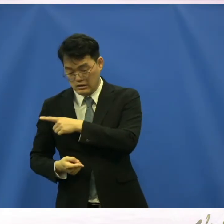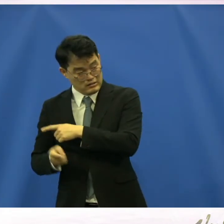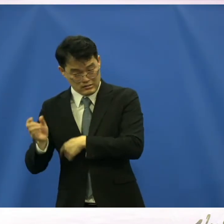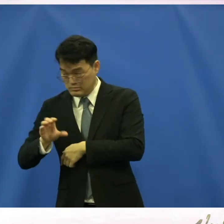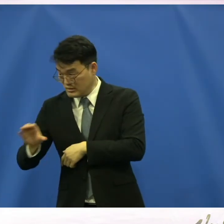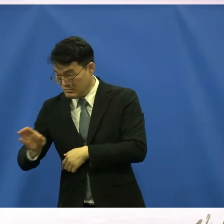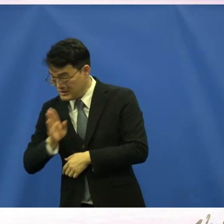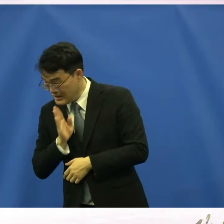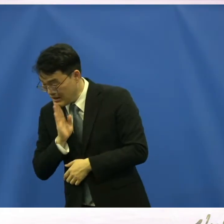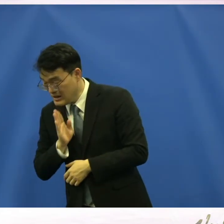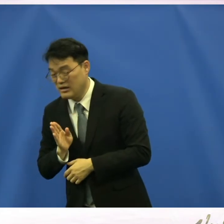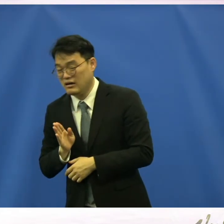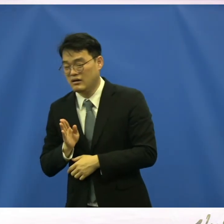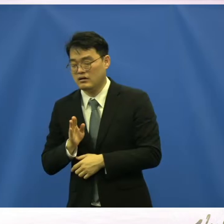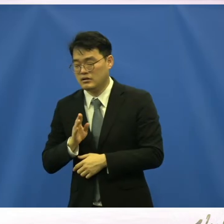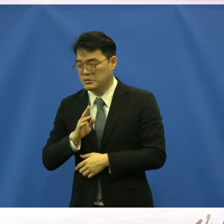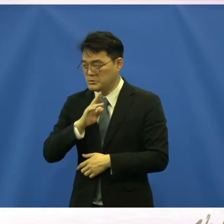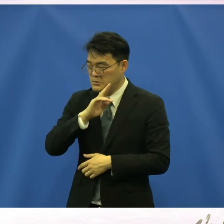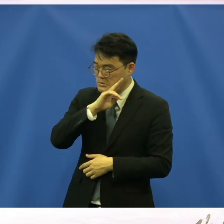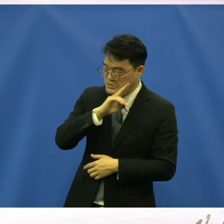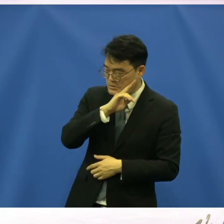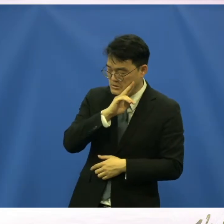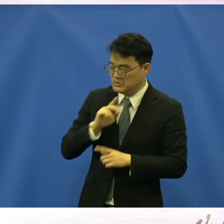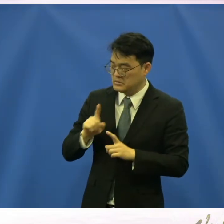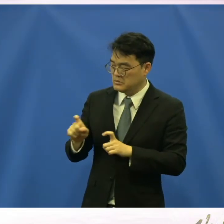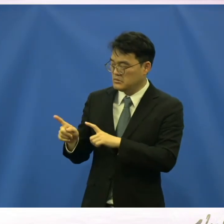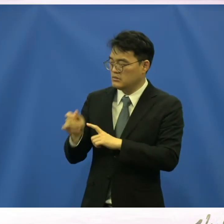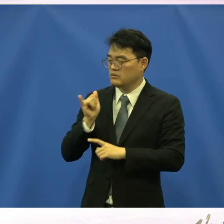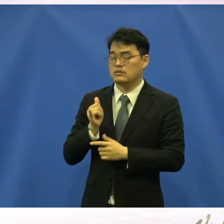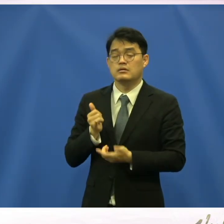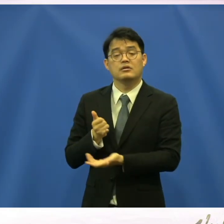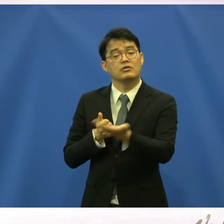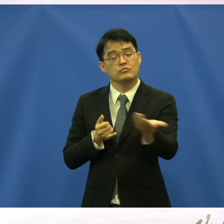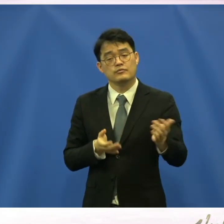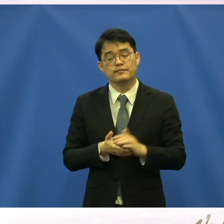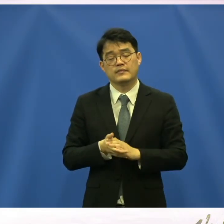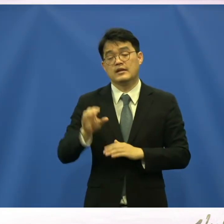사랑하는 성도 여러분, 십자가는 언제나 감춰져 있어요. 볼 줄 아는 사람만 보는 거예요.